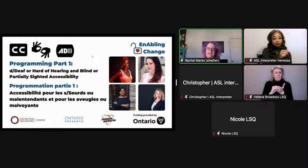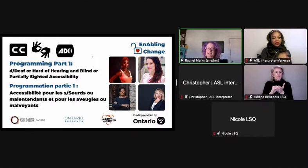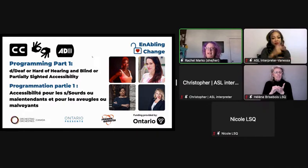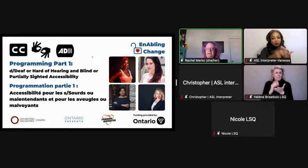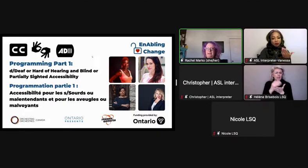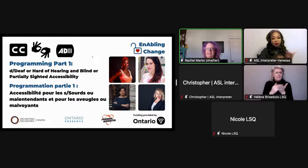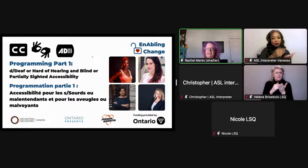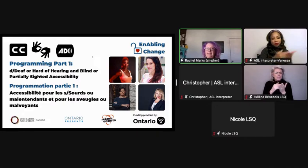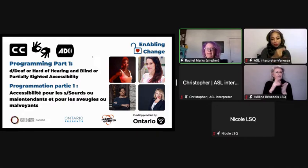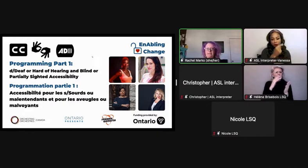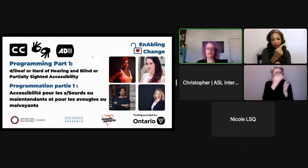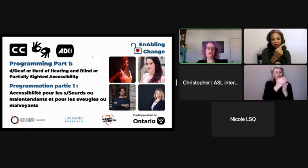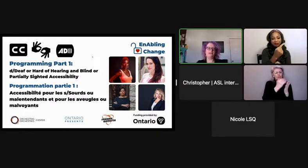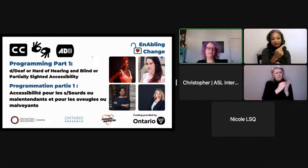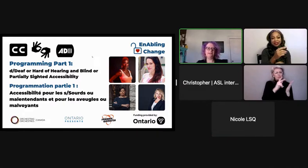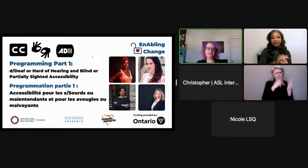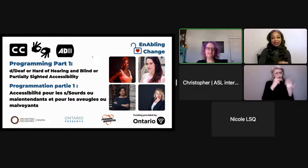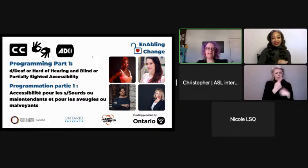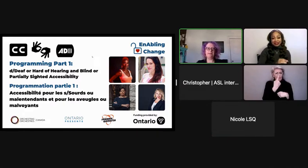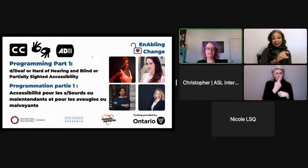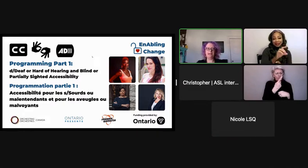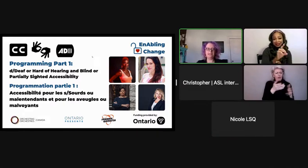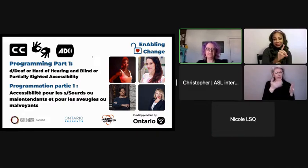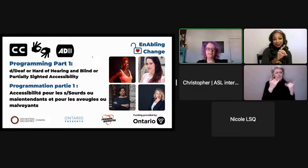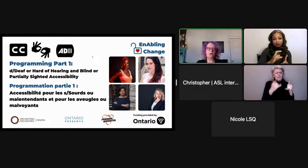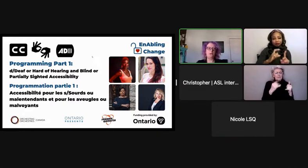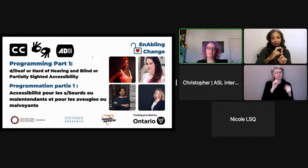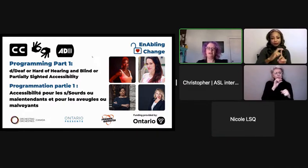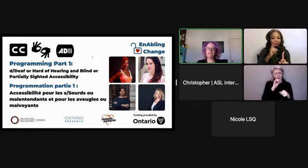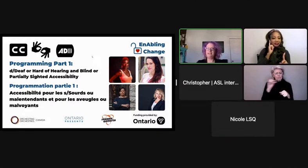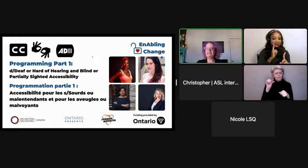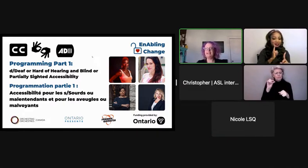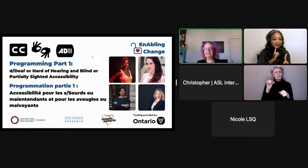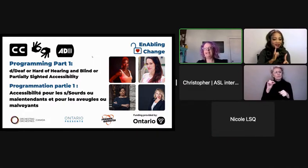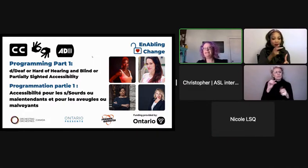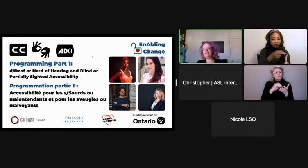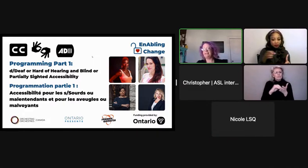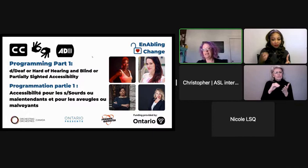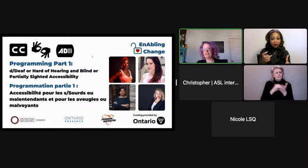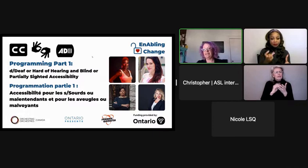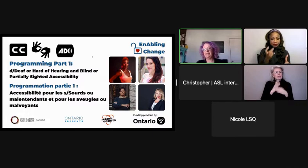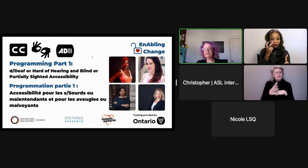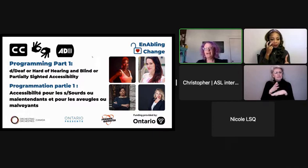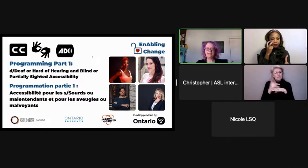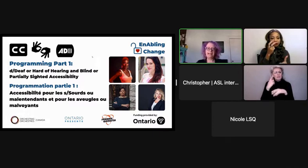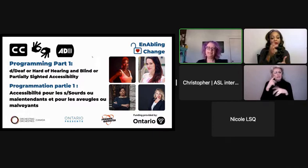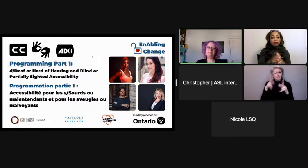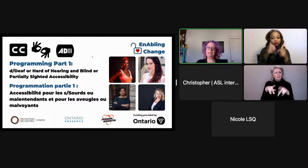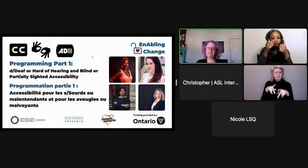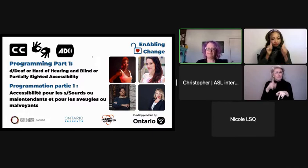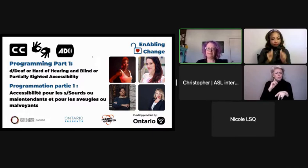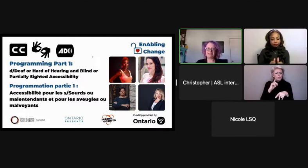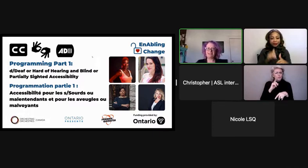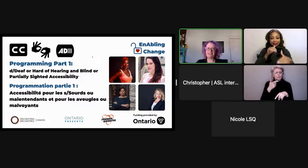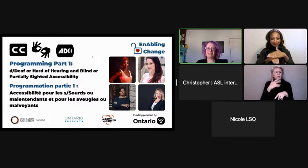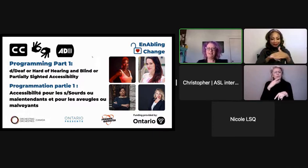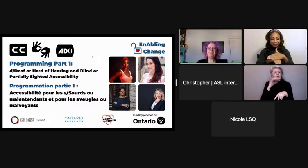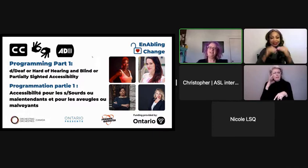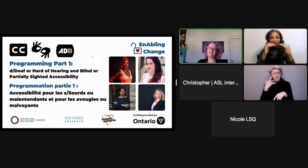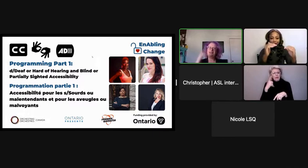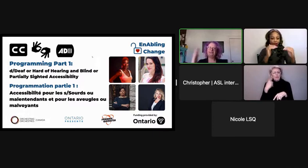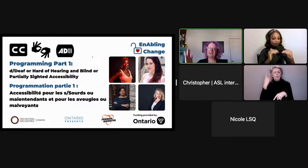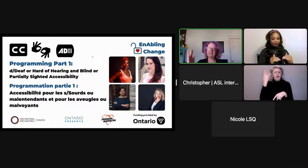du programme, partie 1. Ensuite, en lettres minuscules, accessibilité pour les sourds, non-entendants